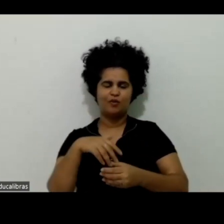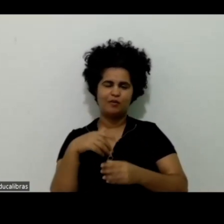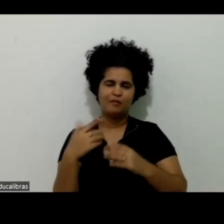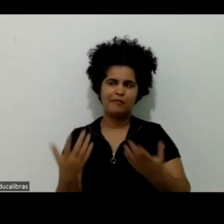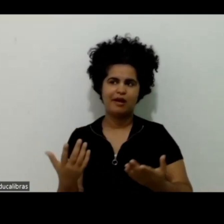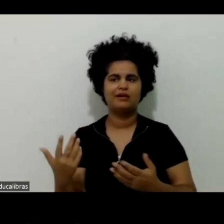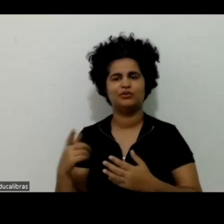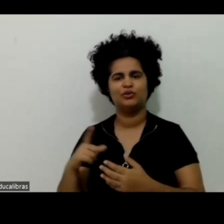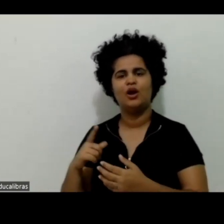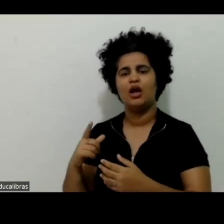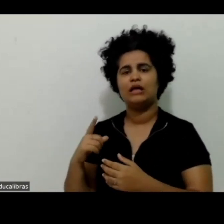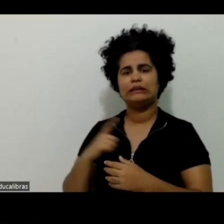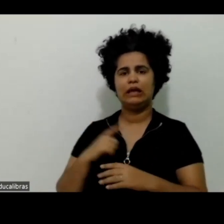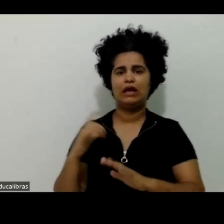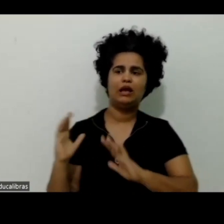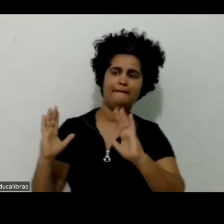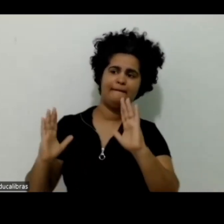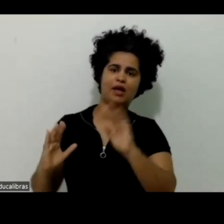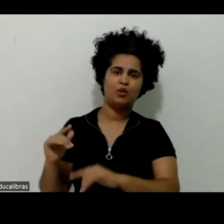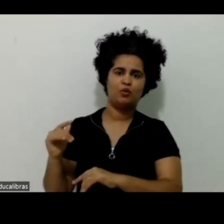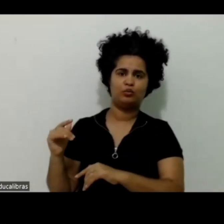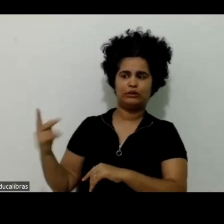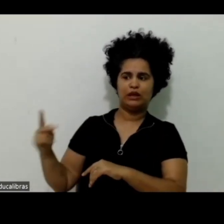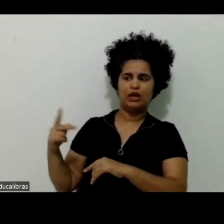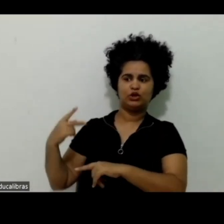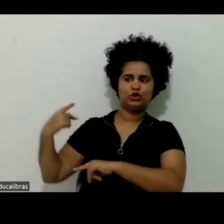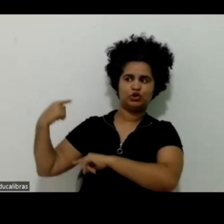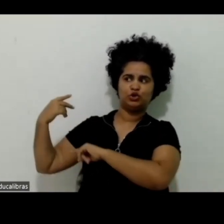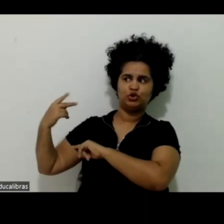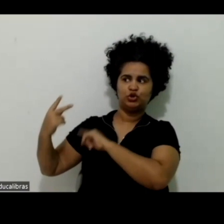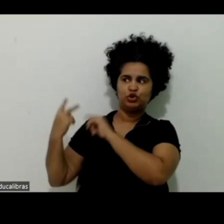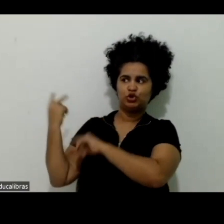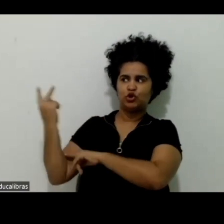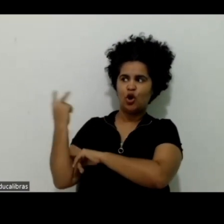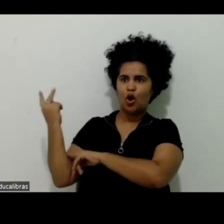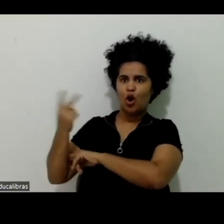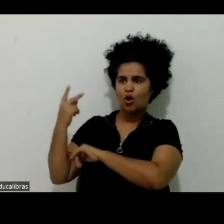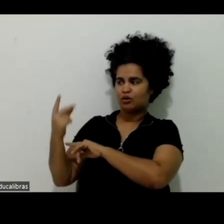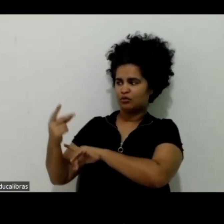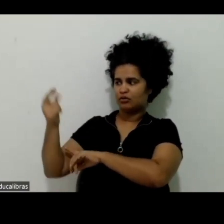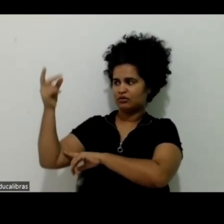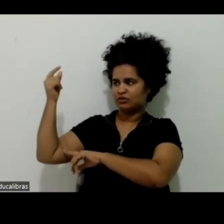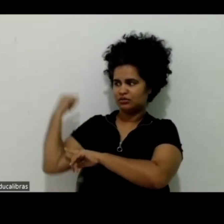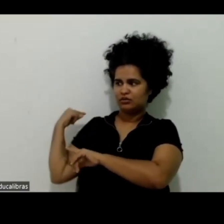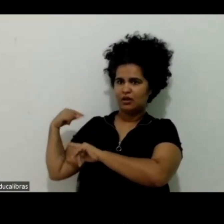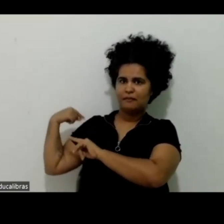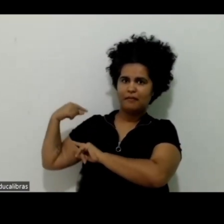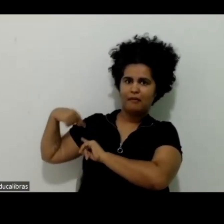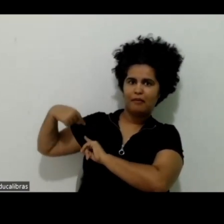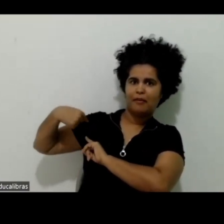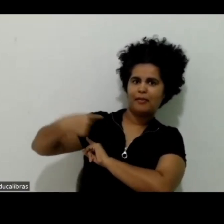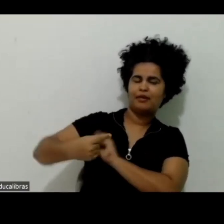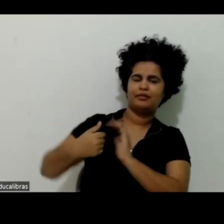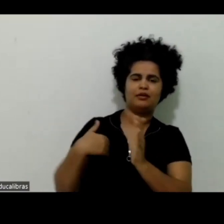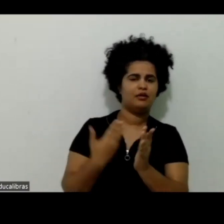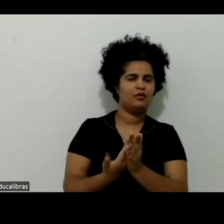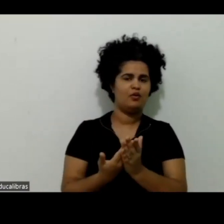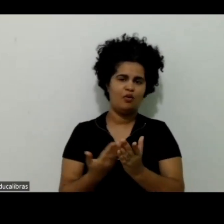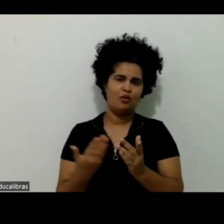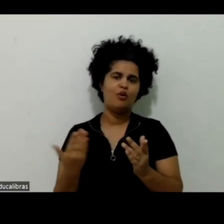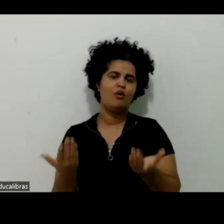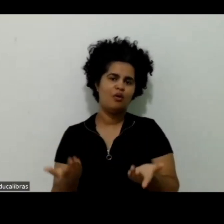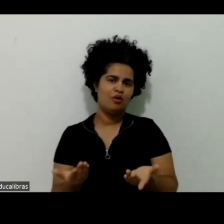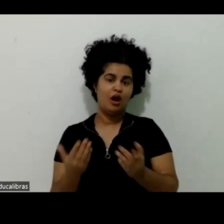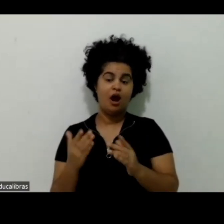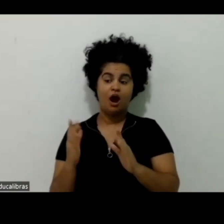sequelas, né, de toda essa destruição histórica que não, que não, que obviamente teve o ápice no último desgoverno anterior, mas que é anterior a